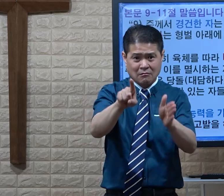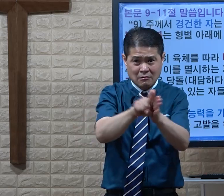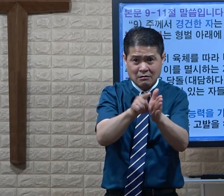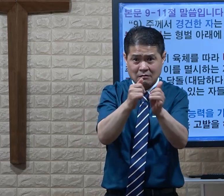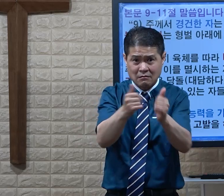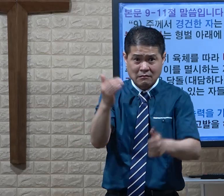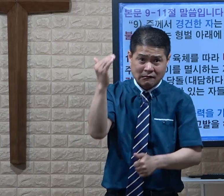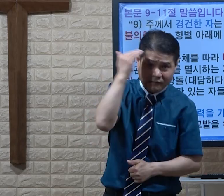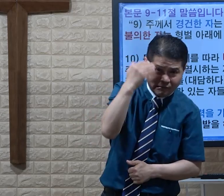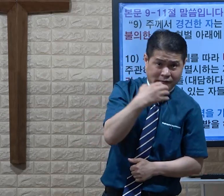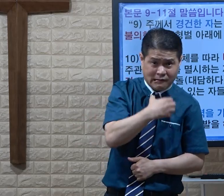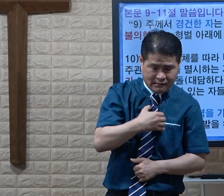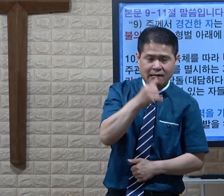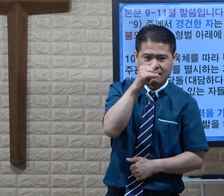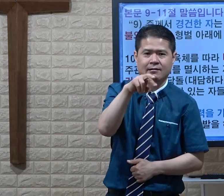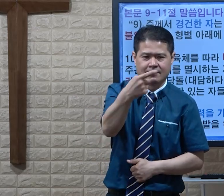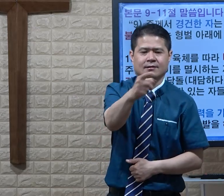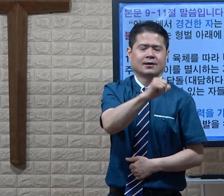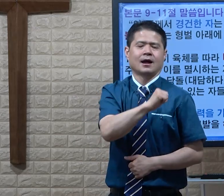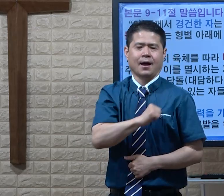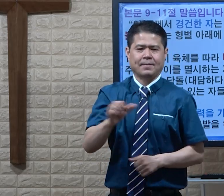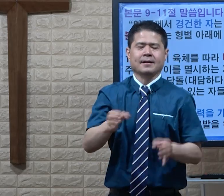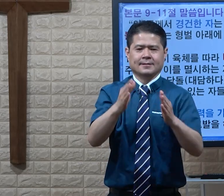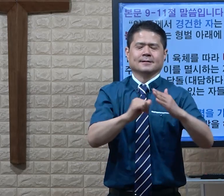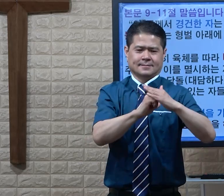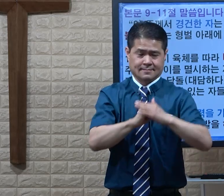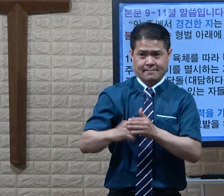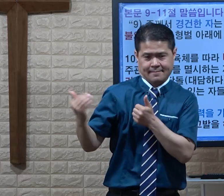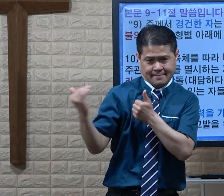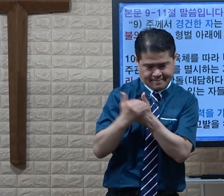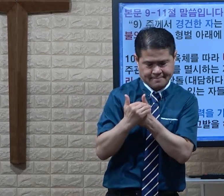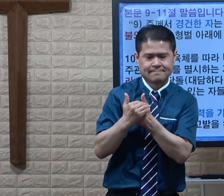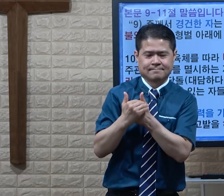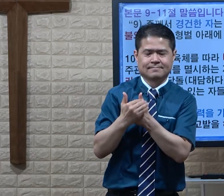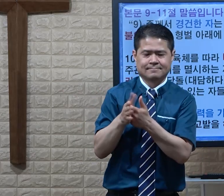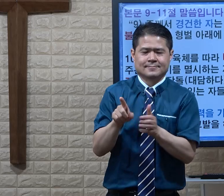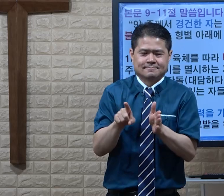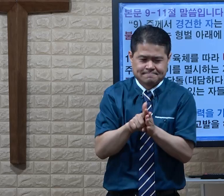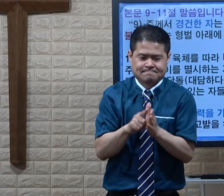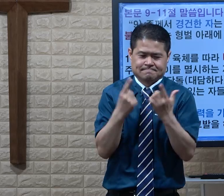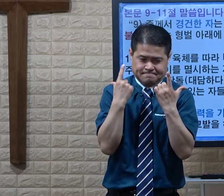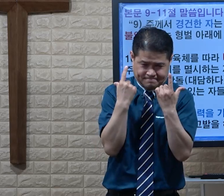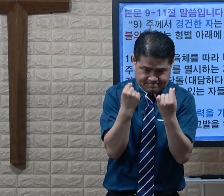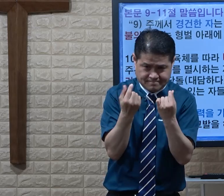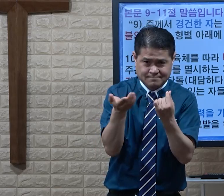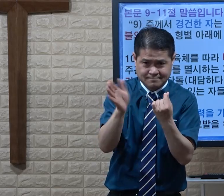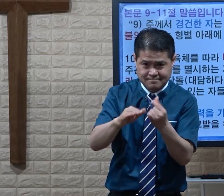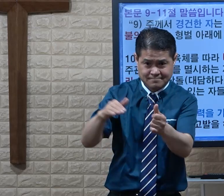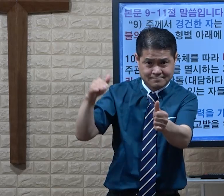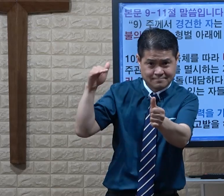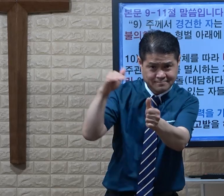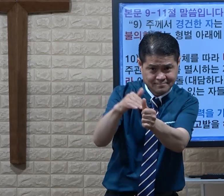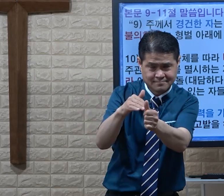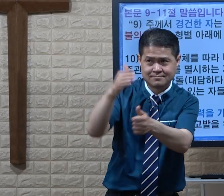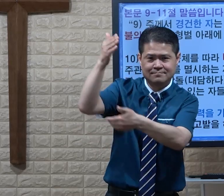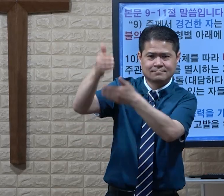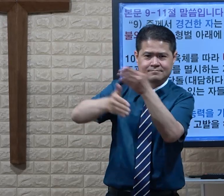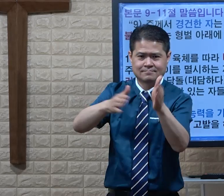것입니다. 우리 의인들이 고난을 받으면 인내를 통해서 우리가 믿음을 꾸준히